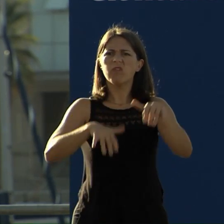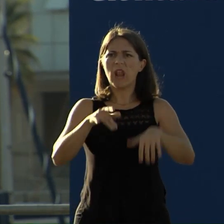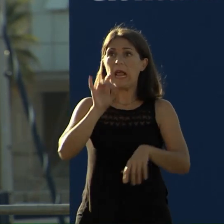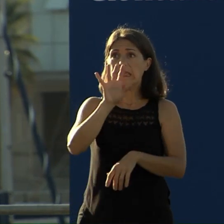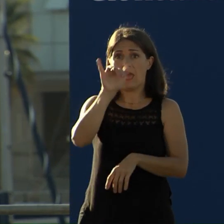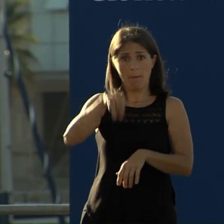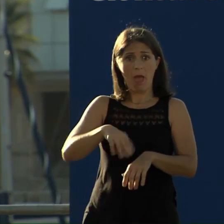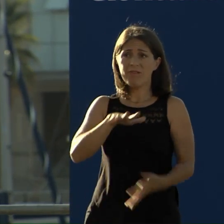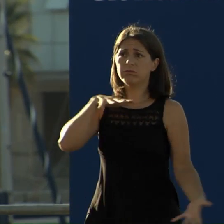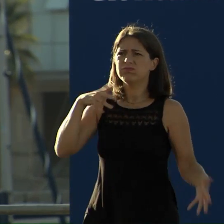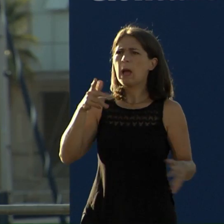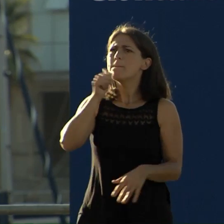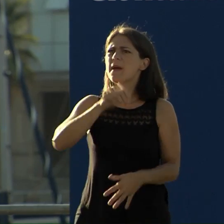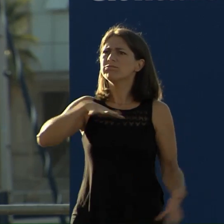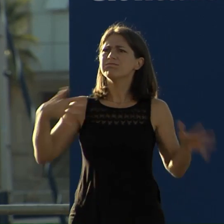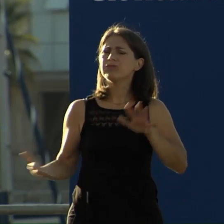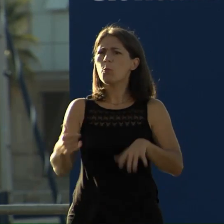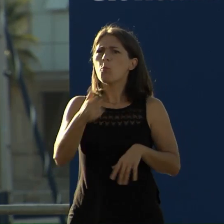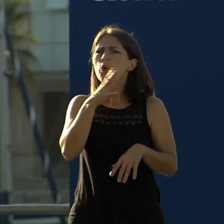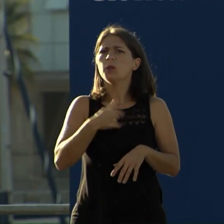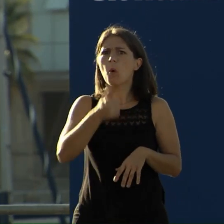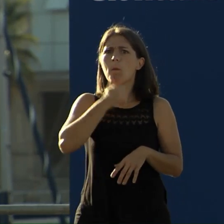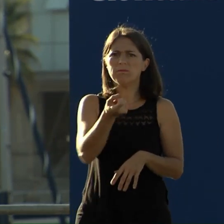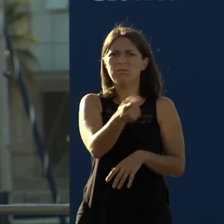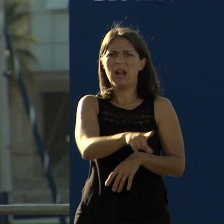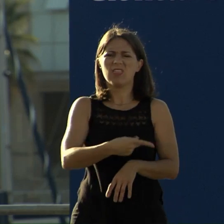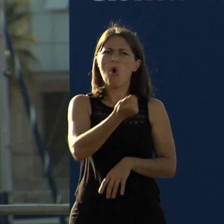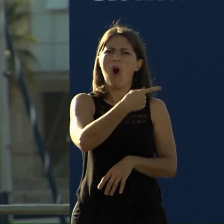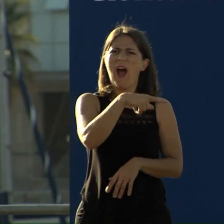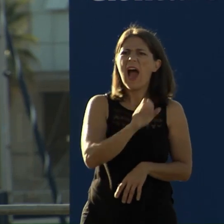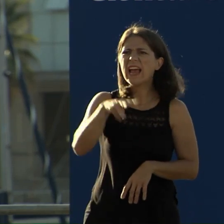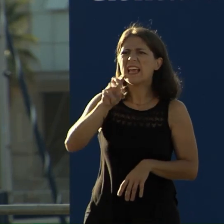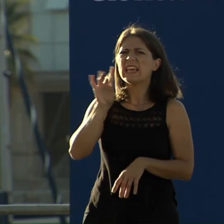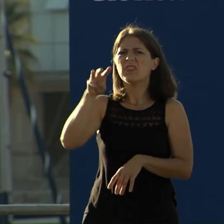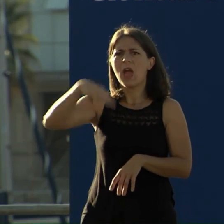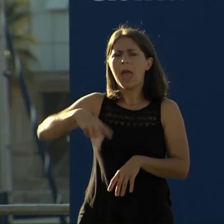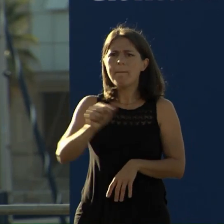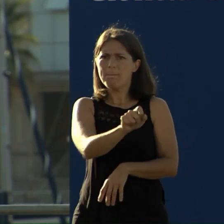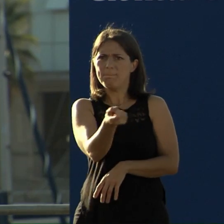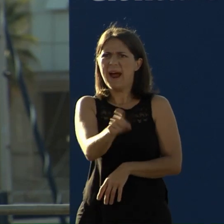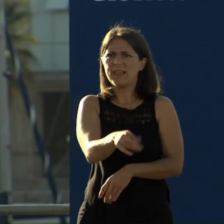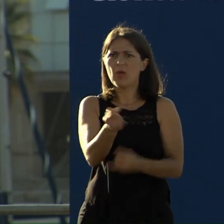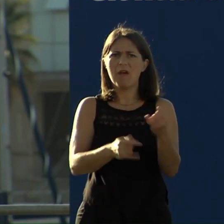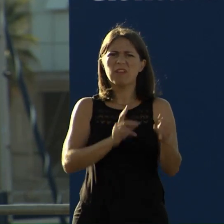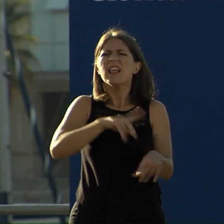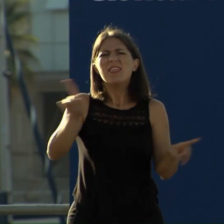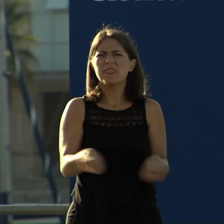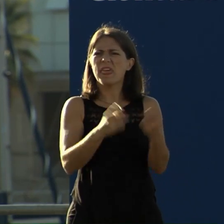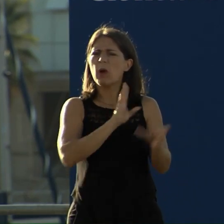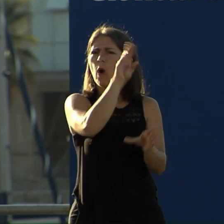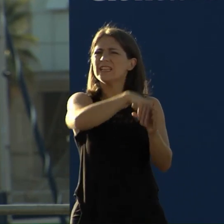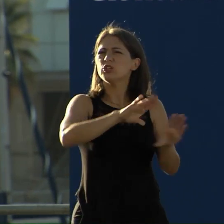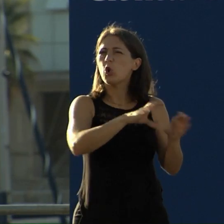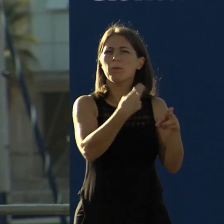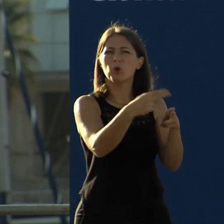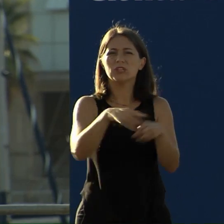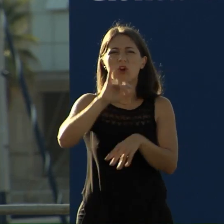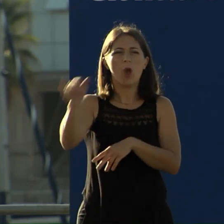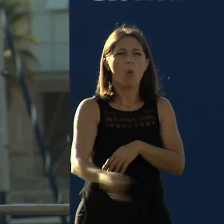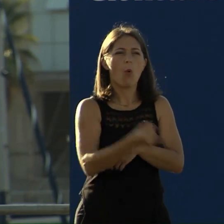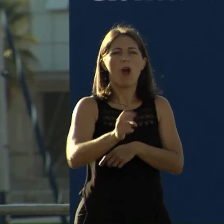del 15M. Veiras sonaba 15M. AGE sonaba 15M. Más allá de los partidos que estuvieran dentro. Era otro lenguaje.